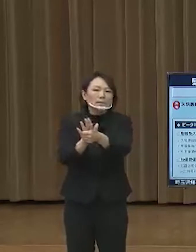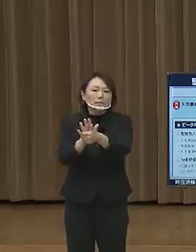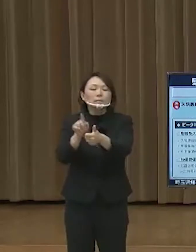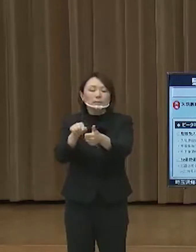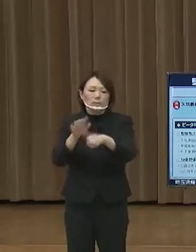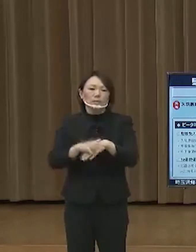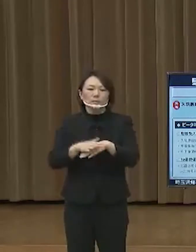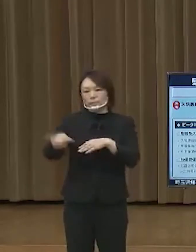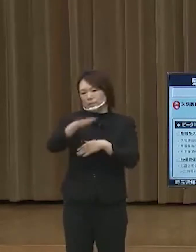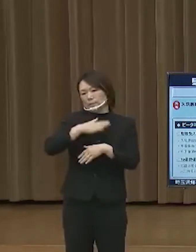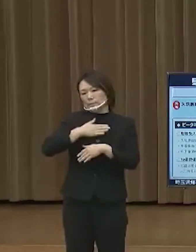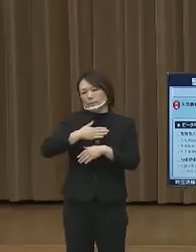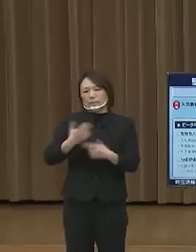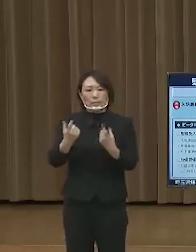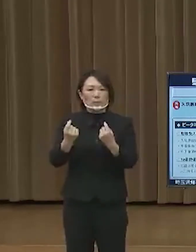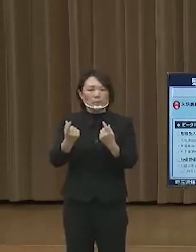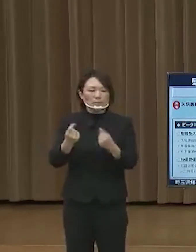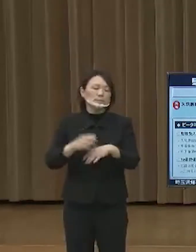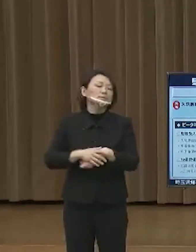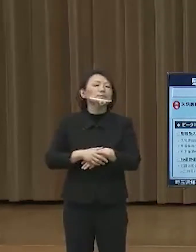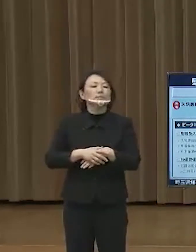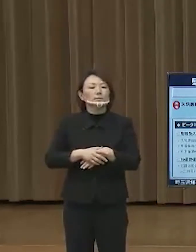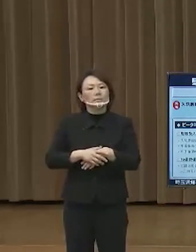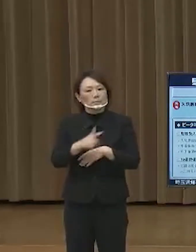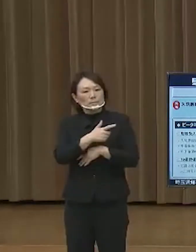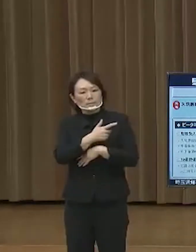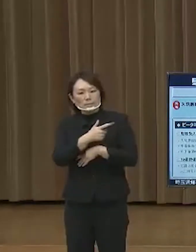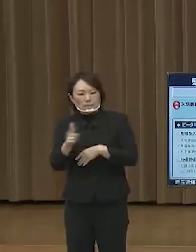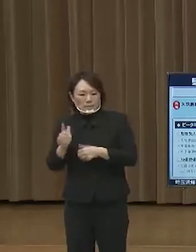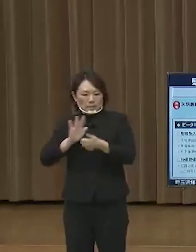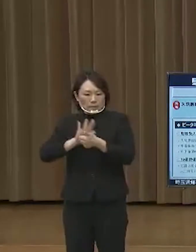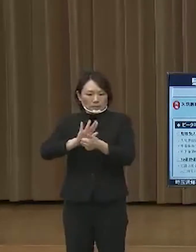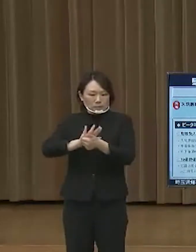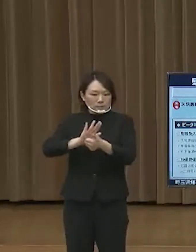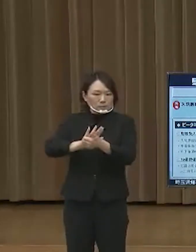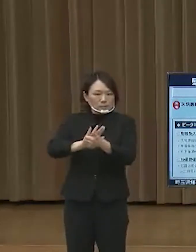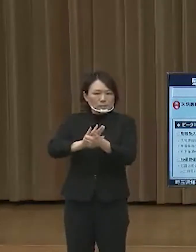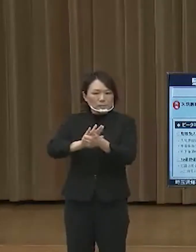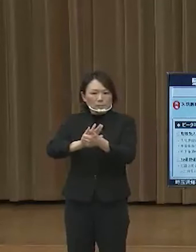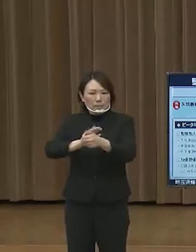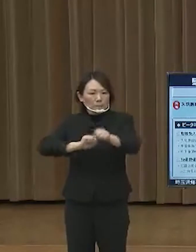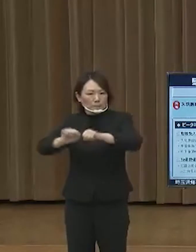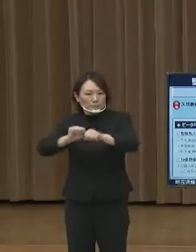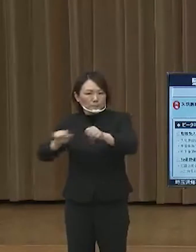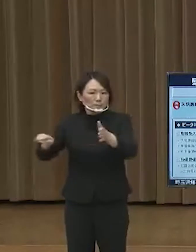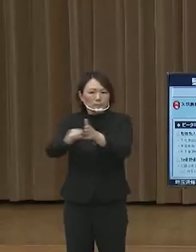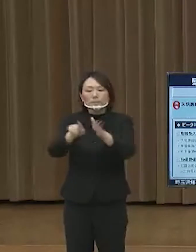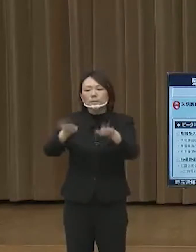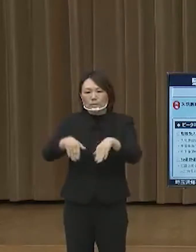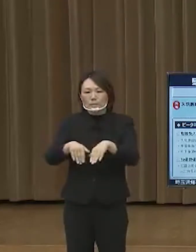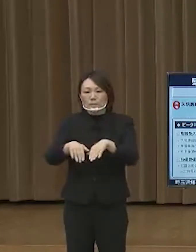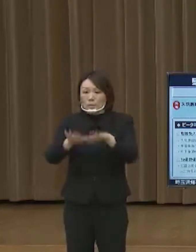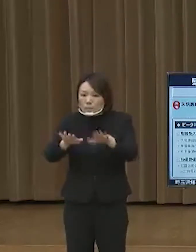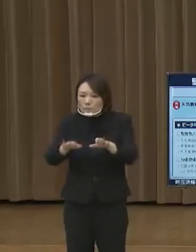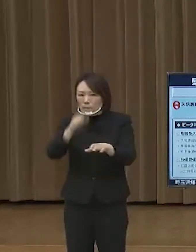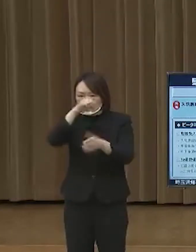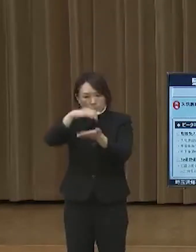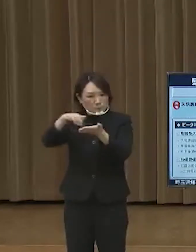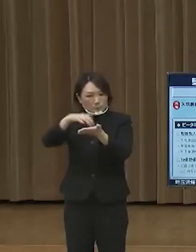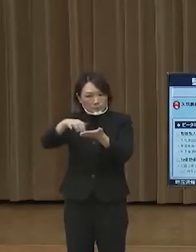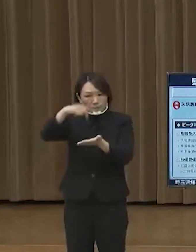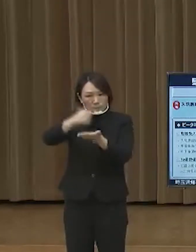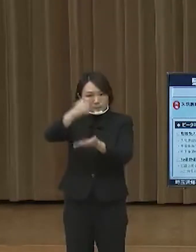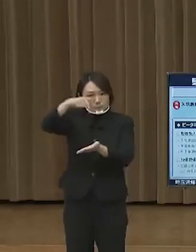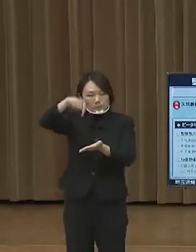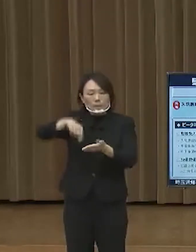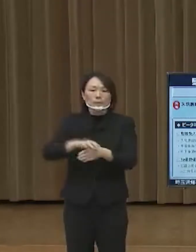ご存知の通りさまざまな支援を行ってまいりましたし、今回の予算の中にも